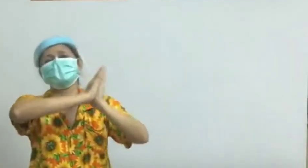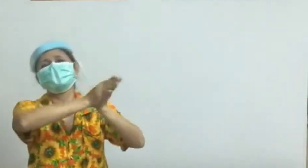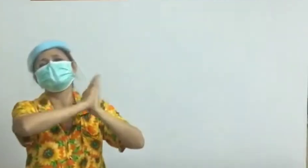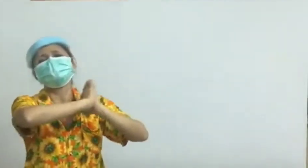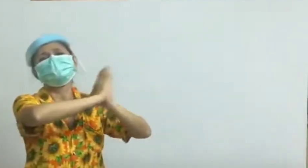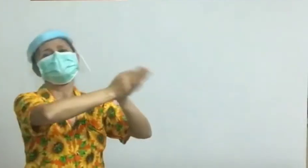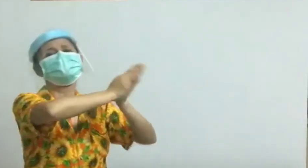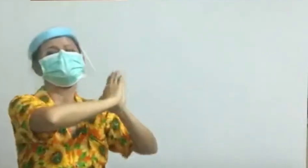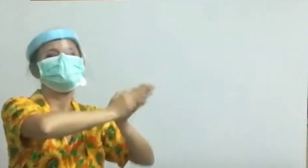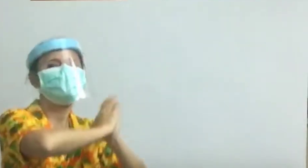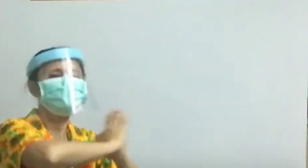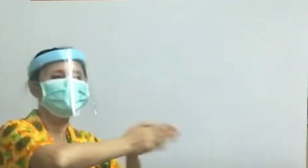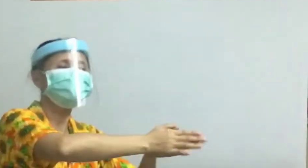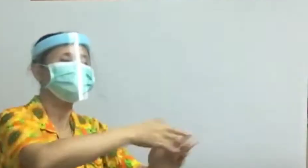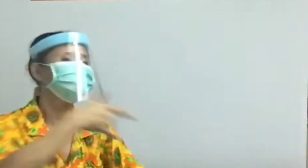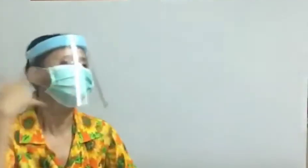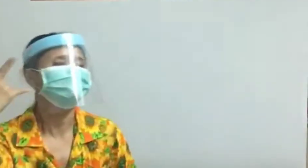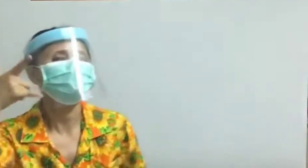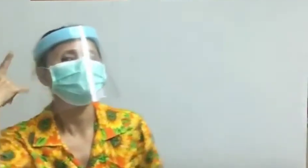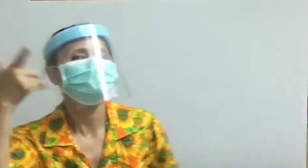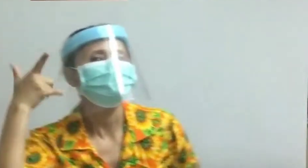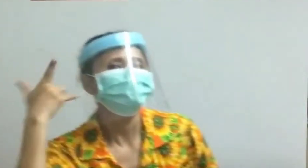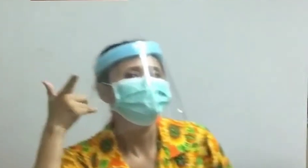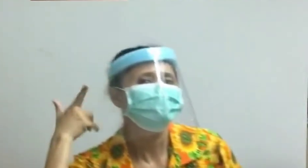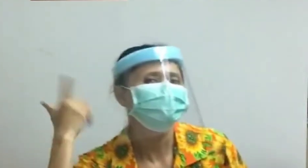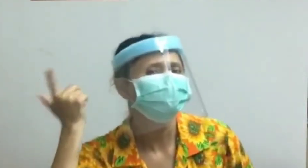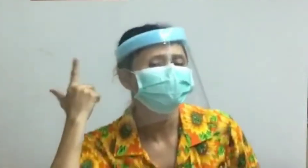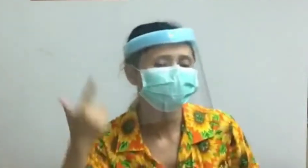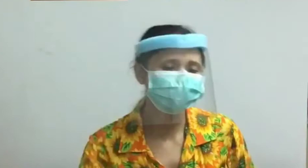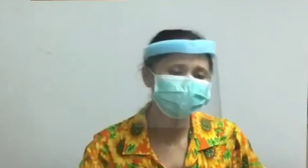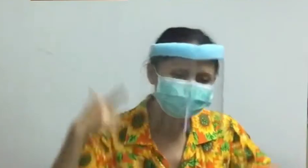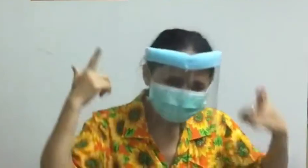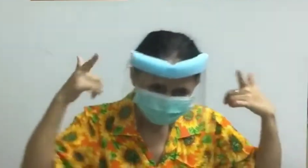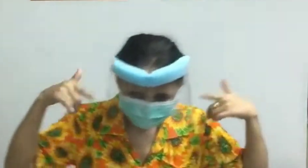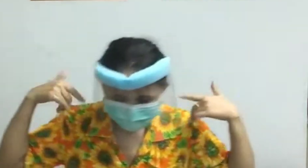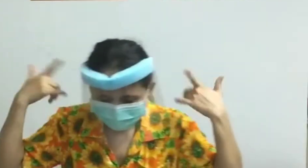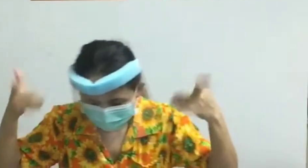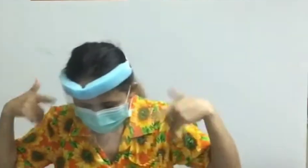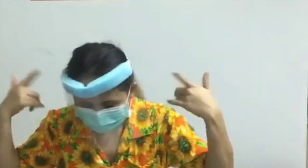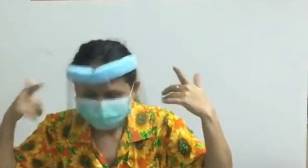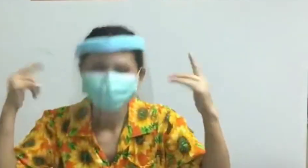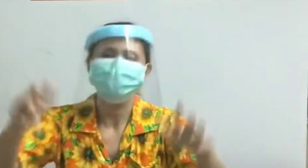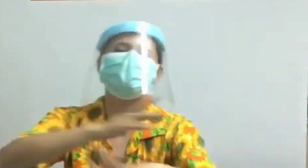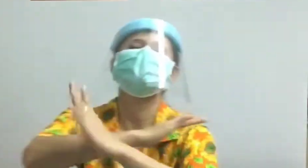นอยู่บ้านลูกค้าก็โทรมาจ้างเรามาจ้าง